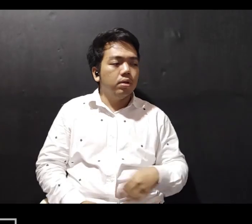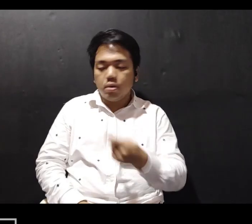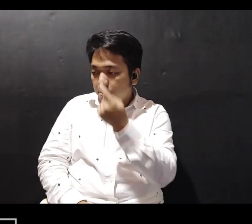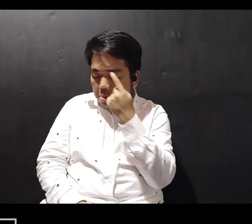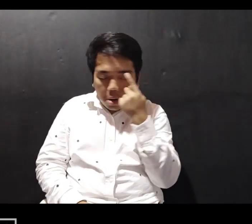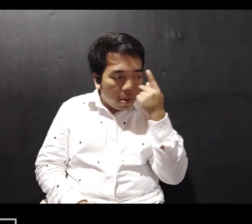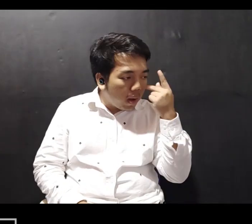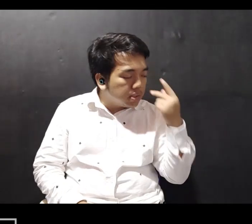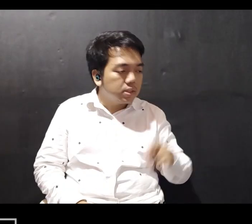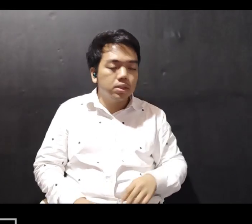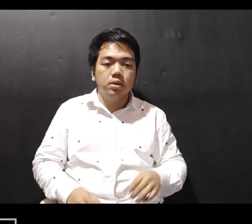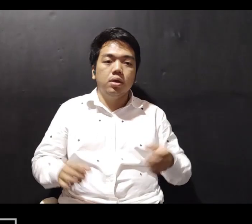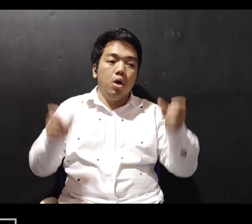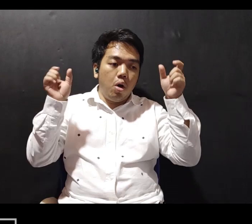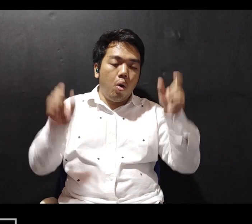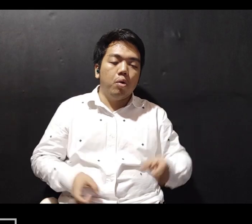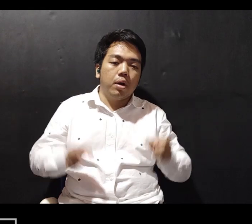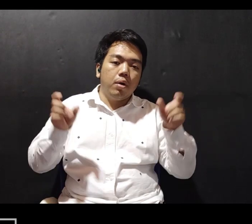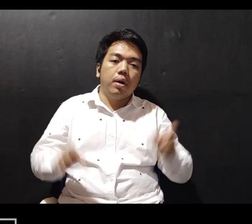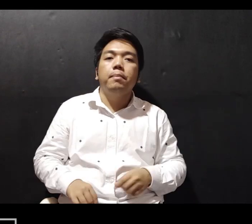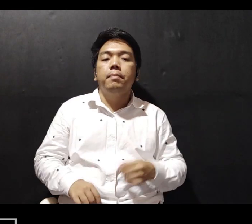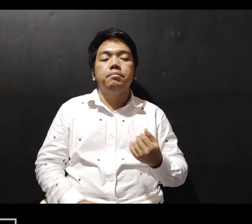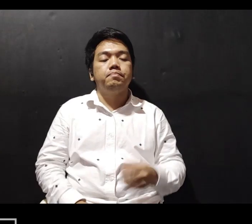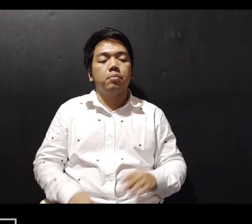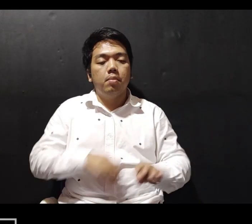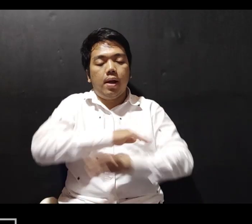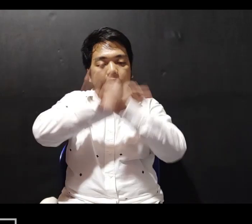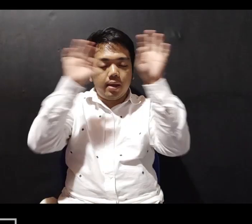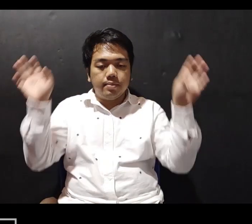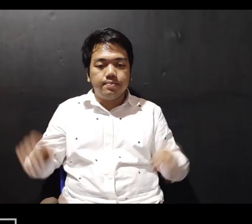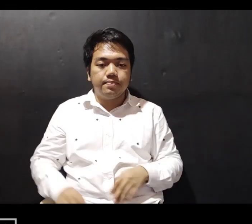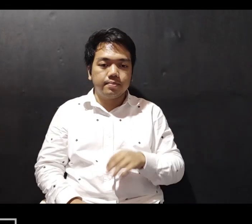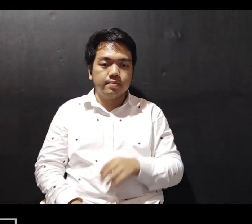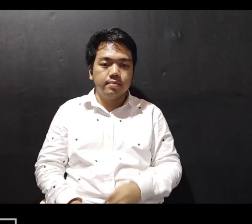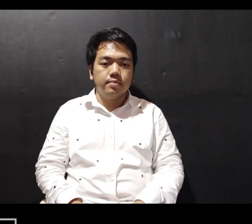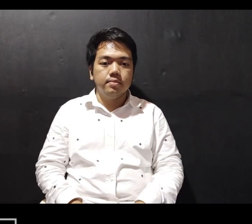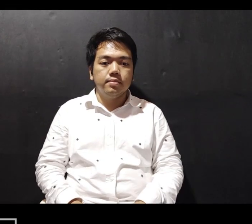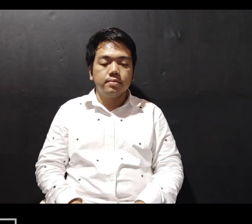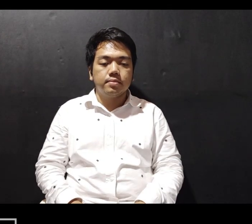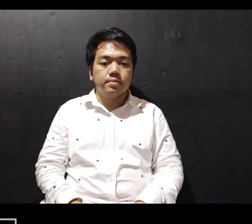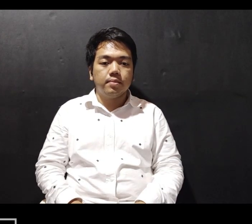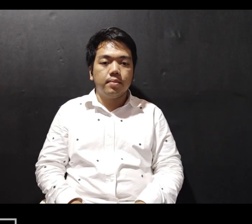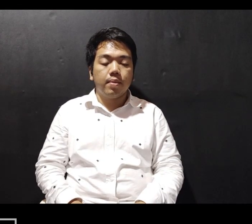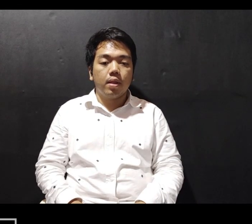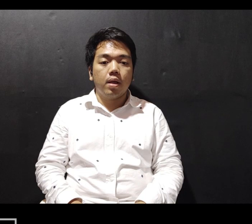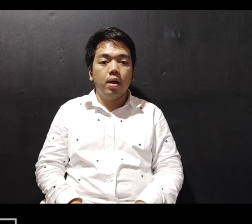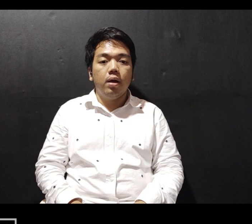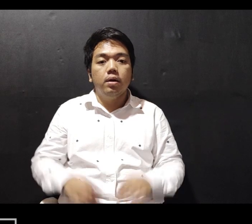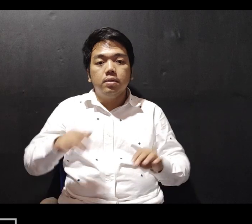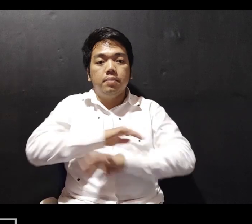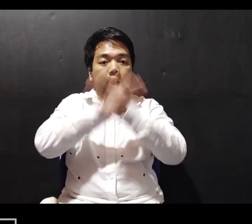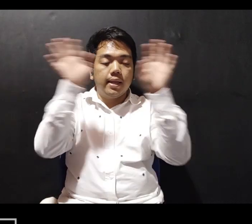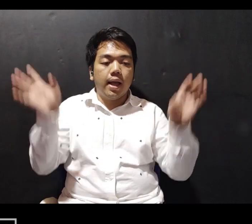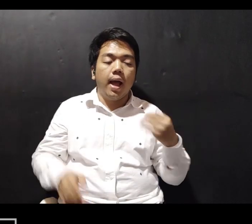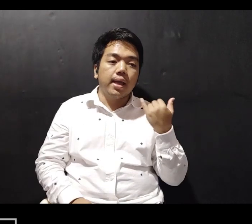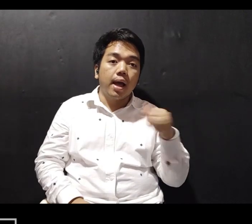berwenang, dan banyak orang yang sedang memandang mereka dengan mata yang miris. Bahkan banyak yang sedang menunggu mereka apa yang